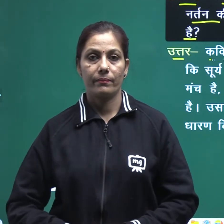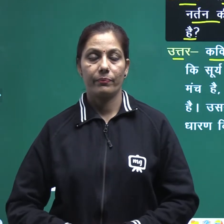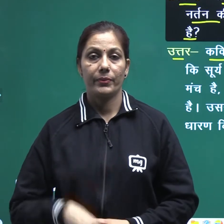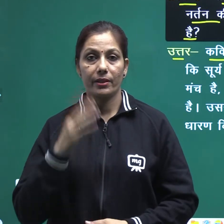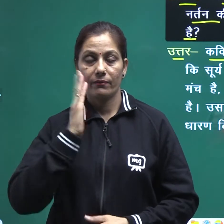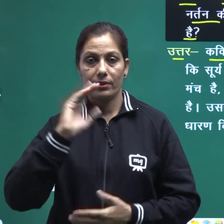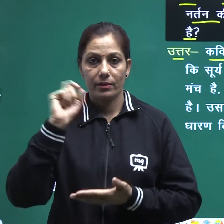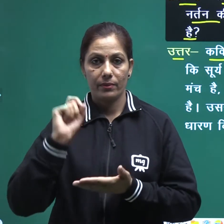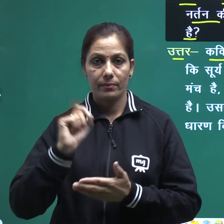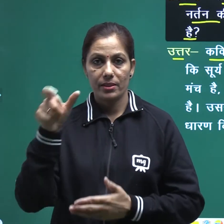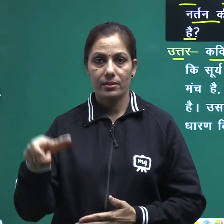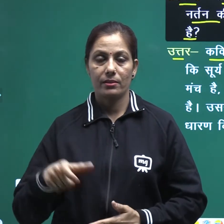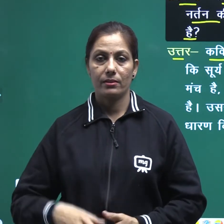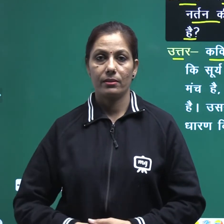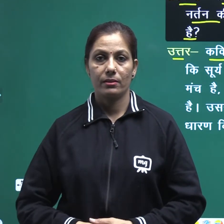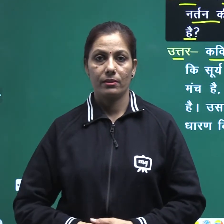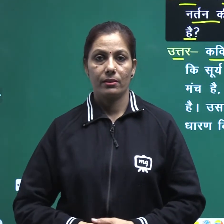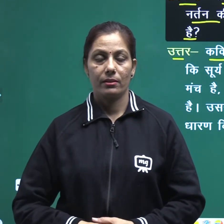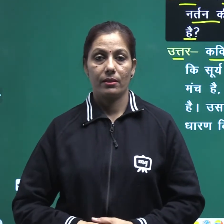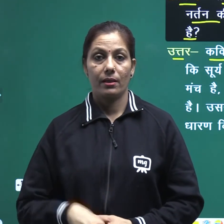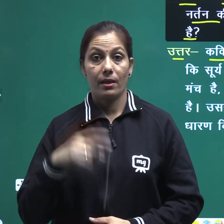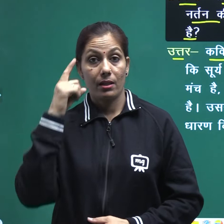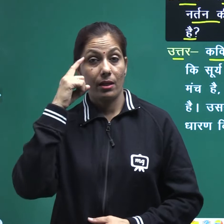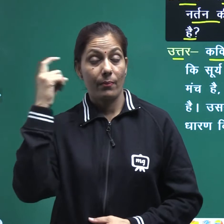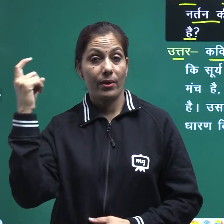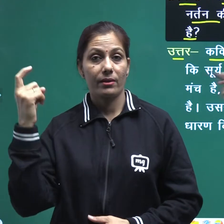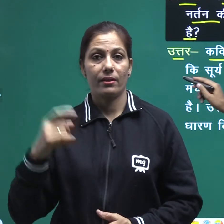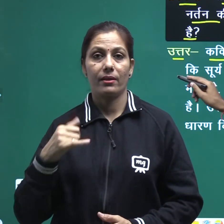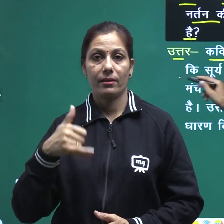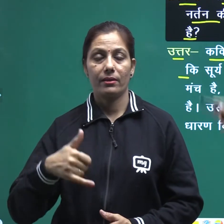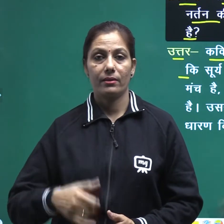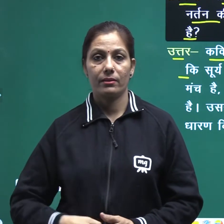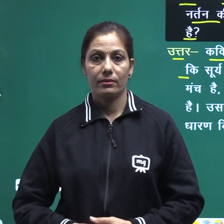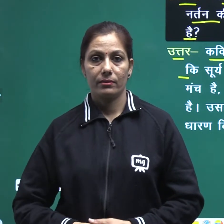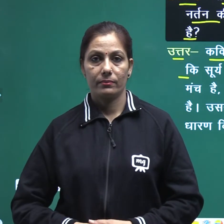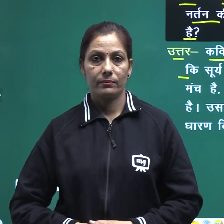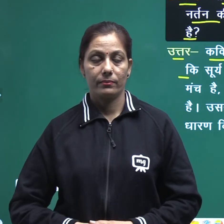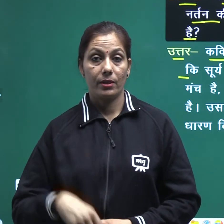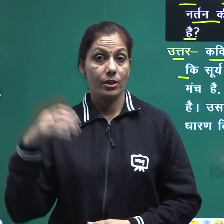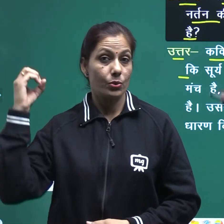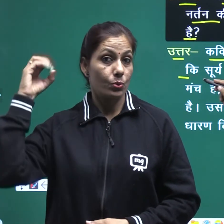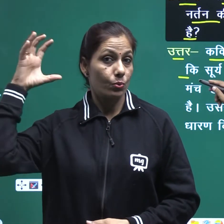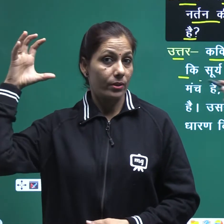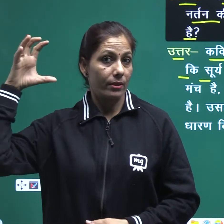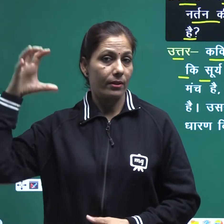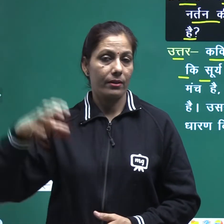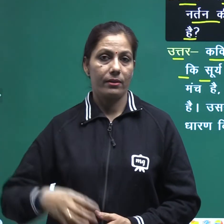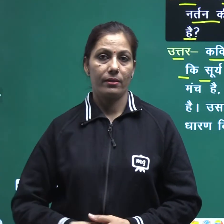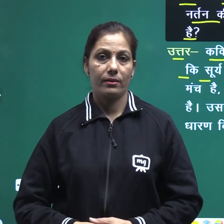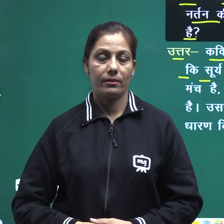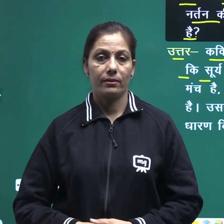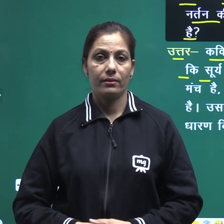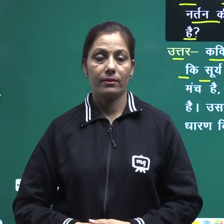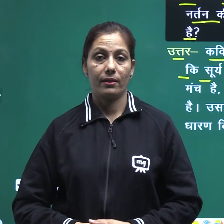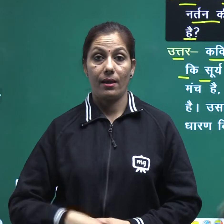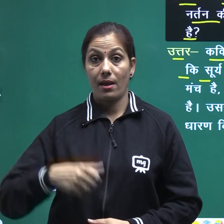कवि ने की कल्पना की है कि कि सूर्य का